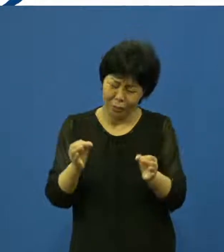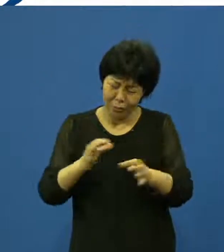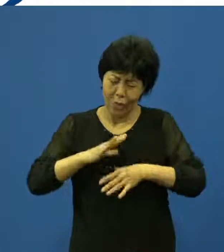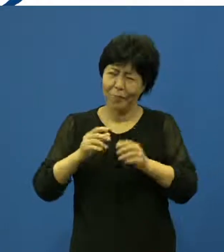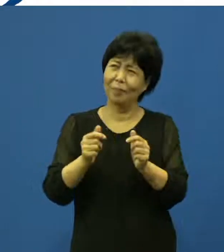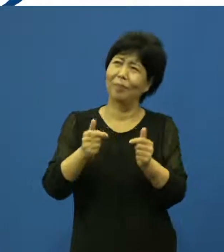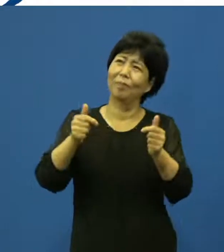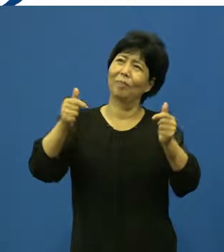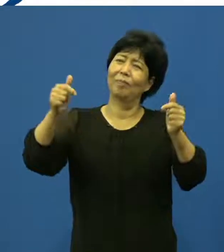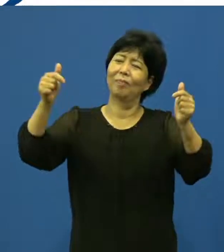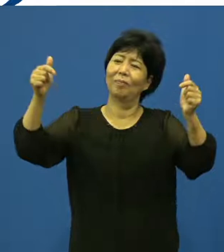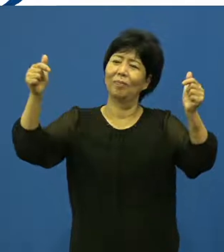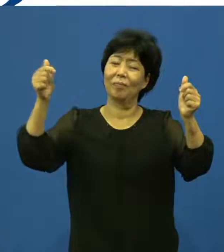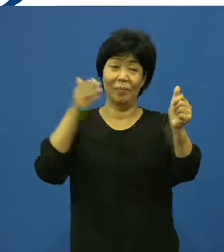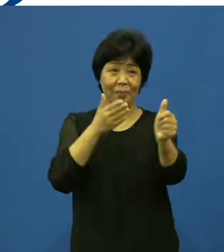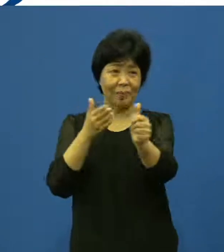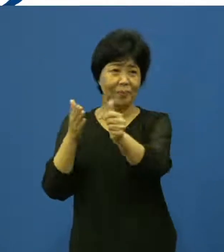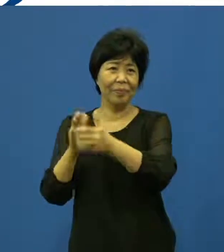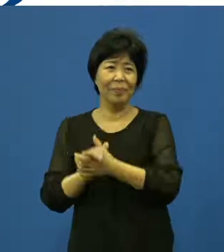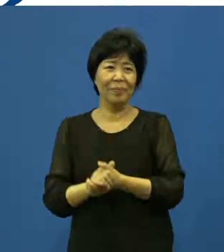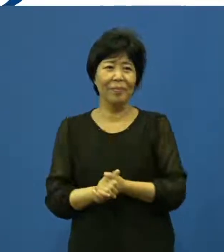커져가고